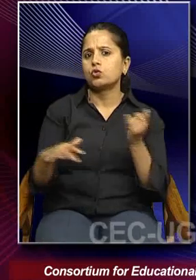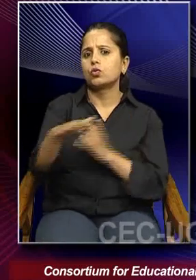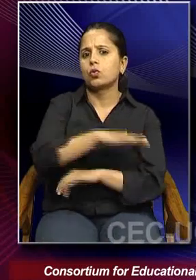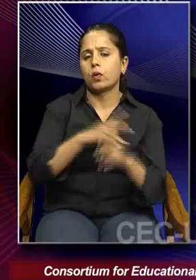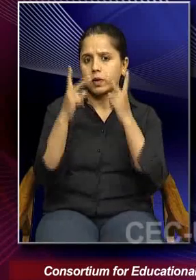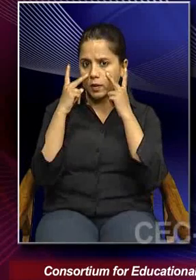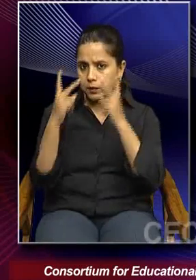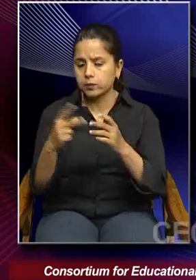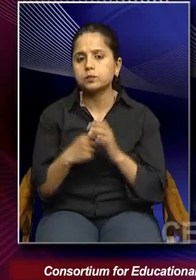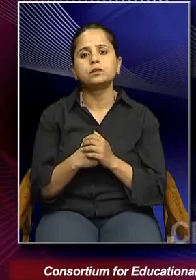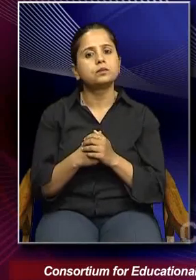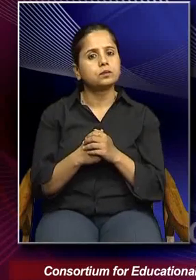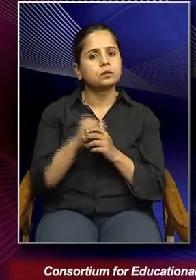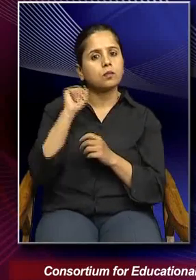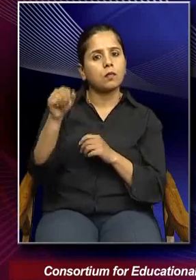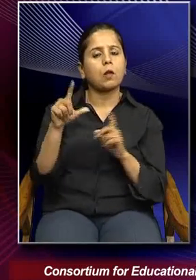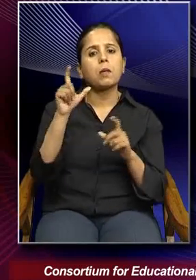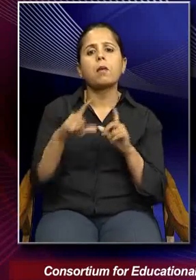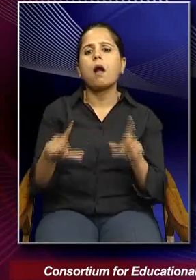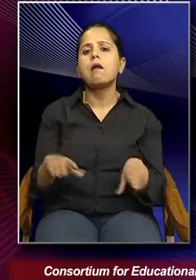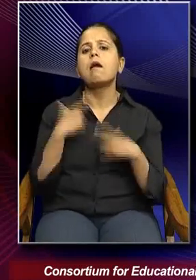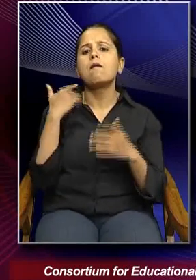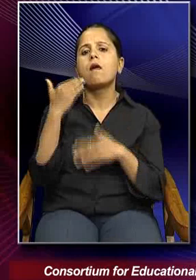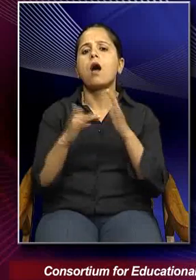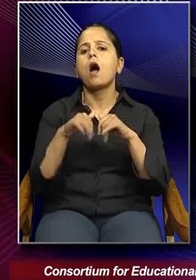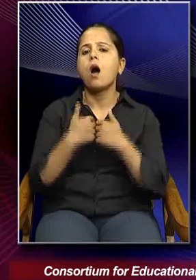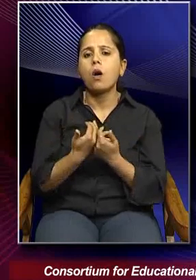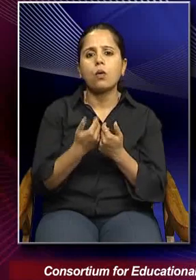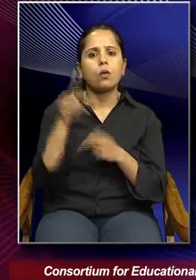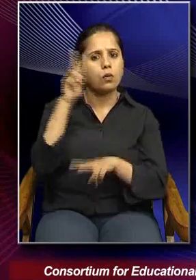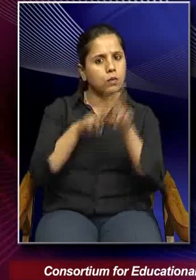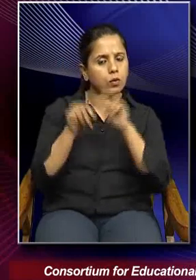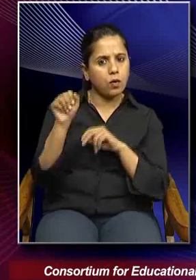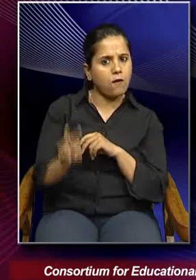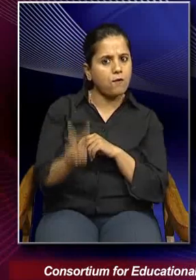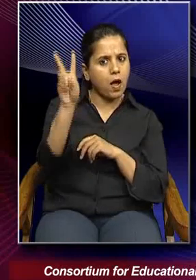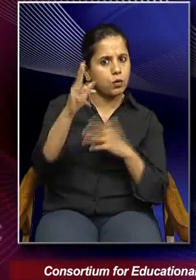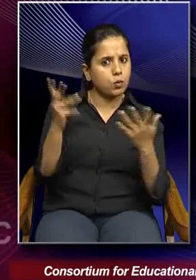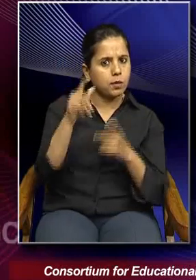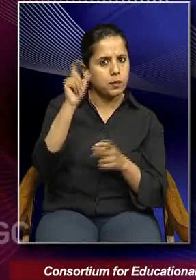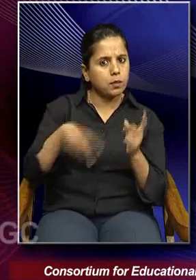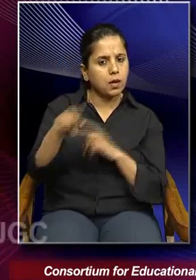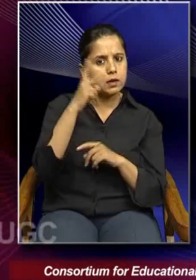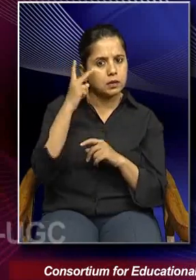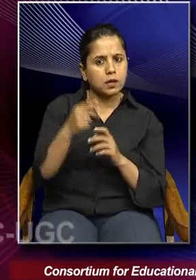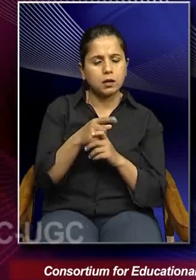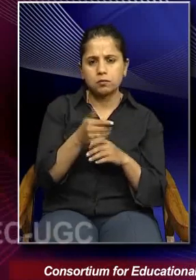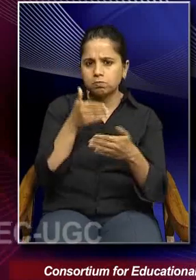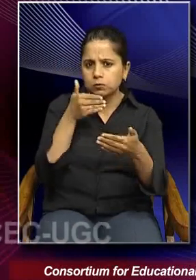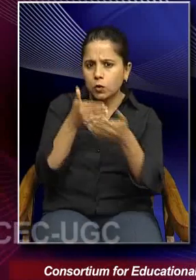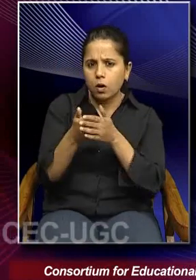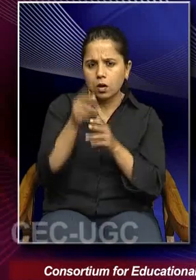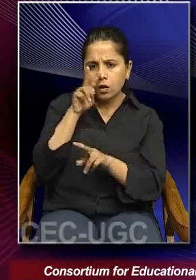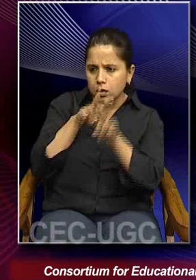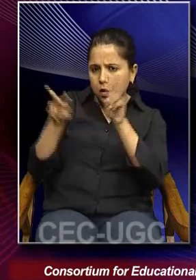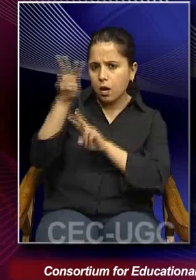को वहां के रहना सहन को वहां की मूल्य वक्त को बहुत नजदीकी से